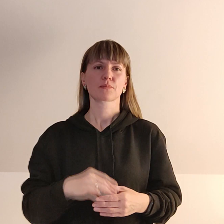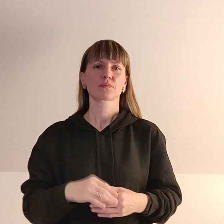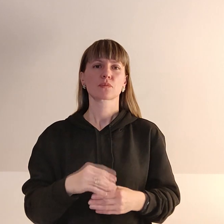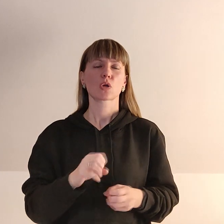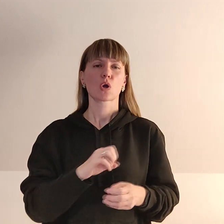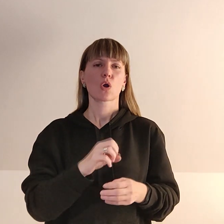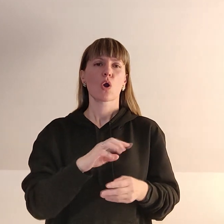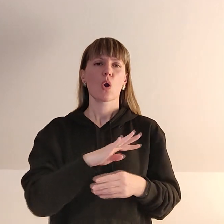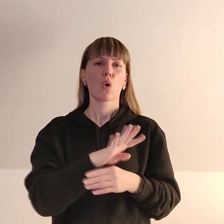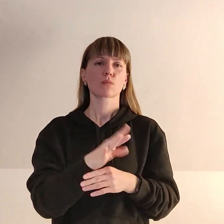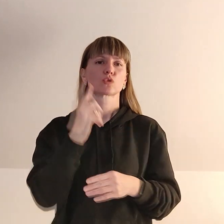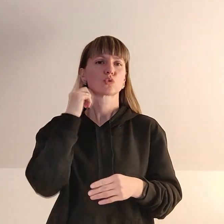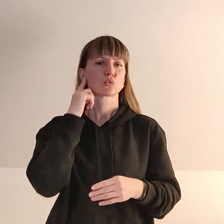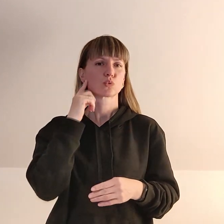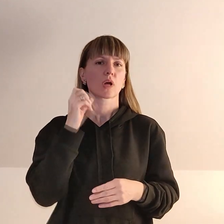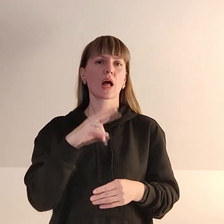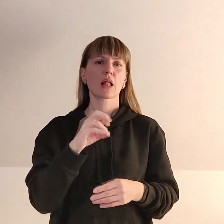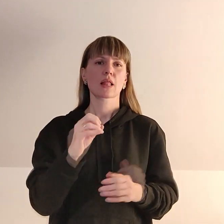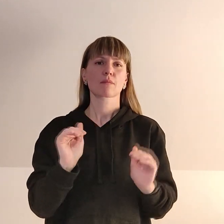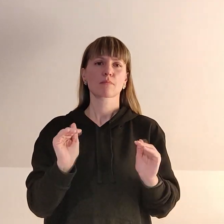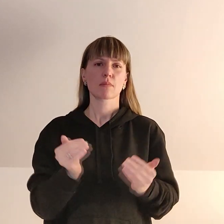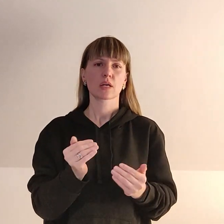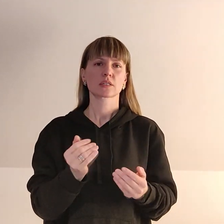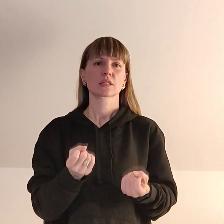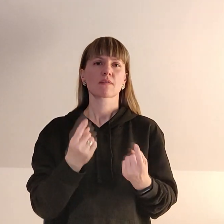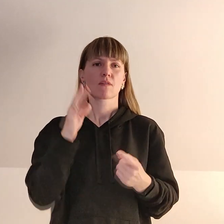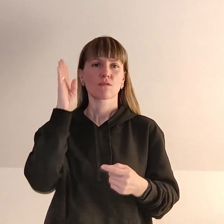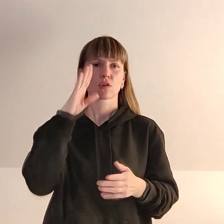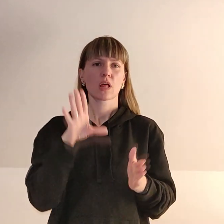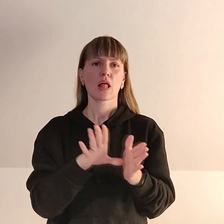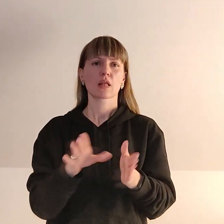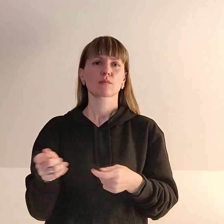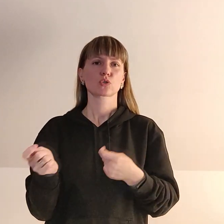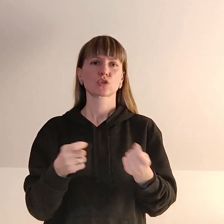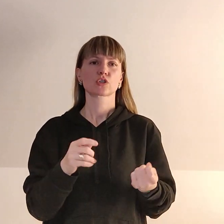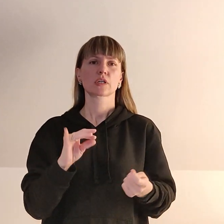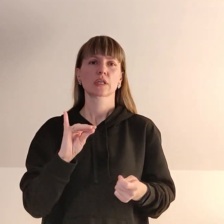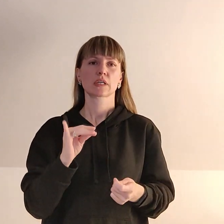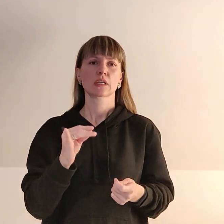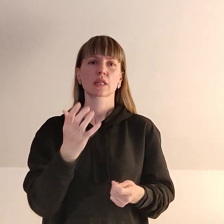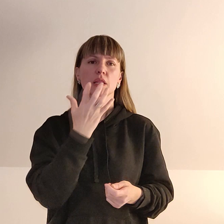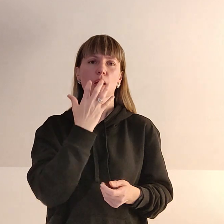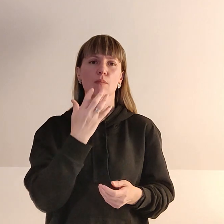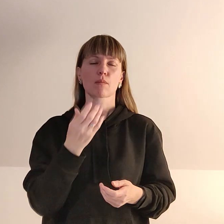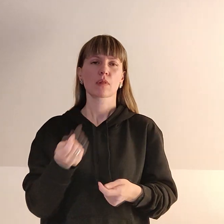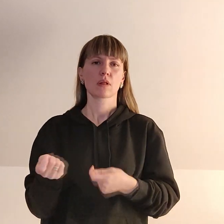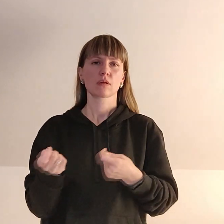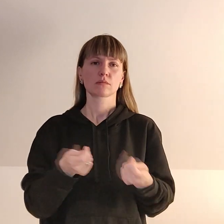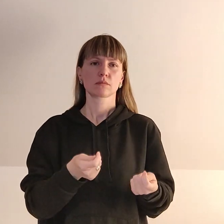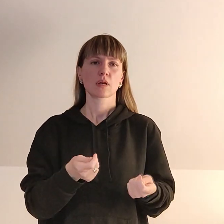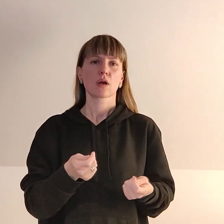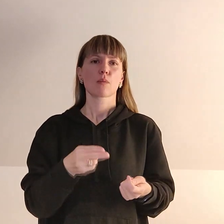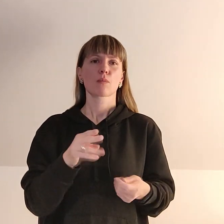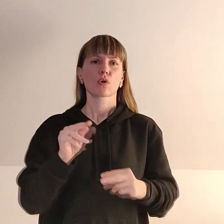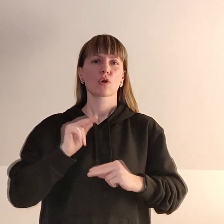Обстріли чути, але вже менше. З'явилася вода, електропостачання та теплопостачання. Про роботу інфраструктури